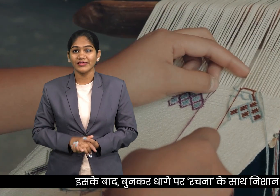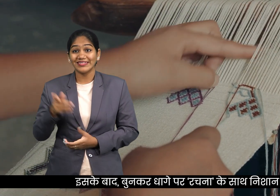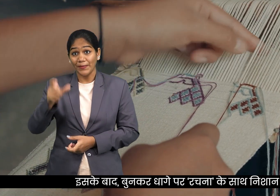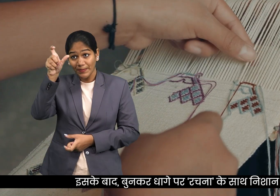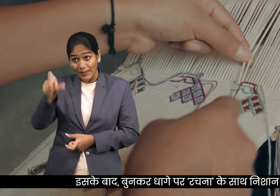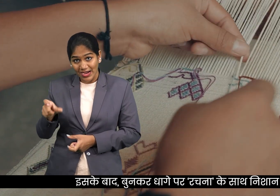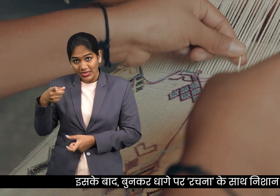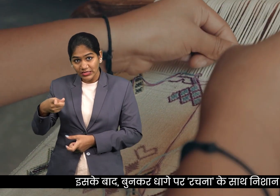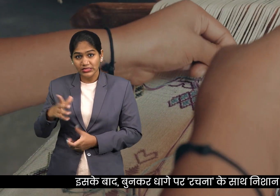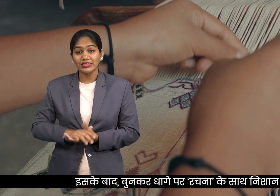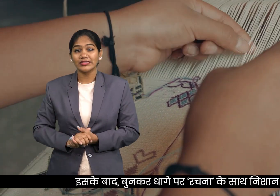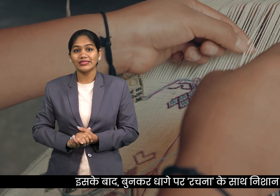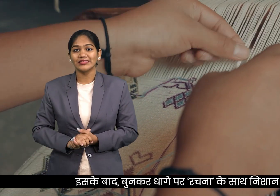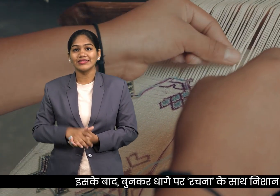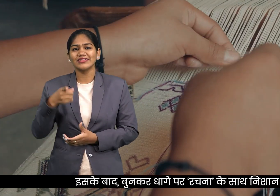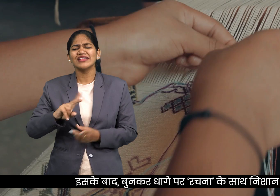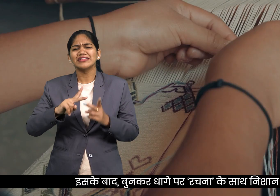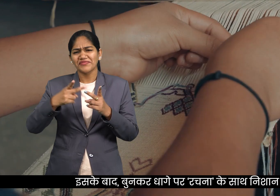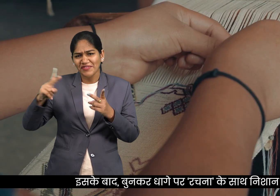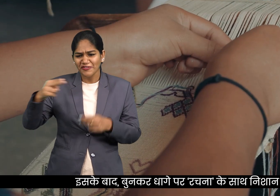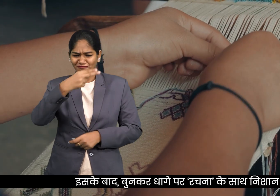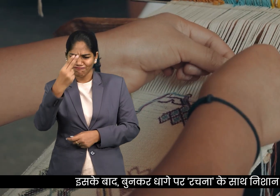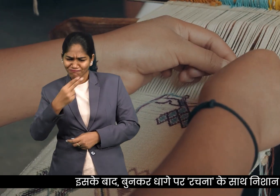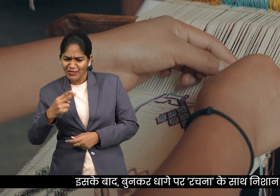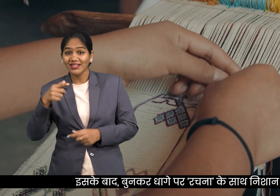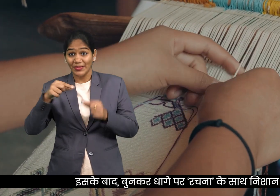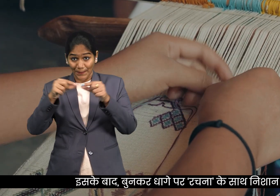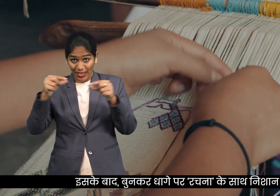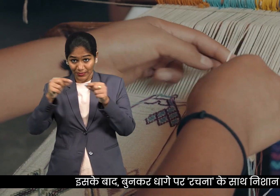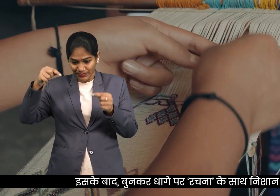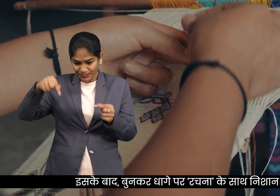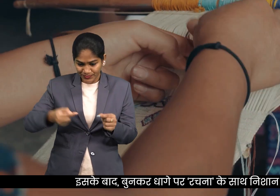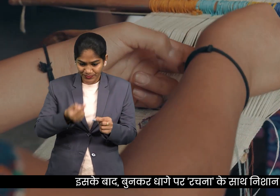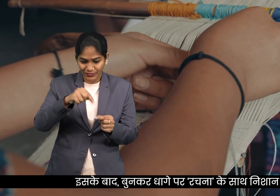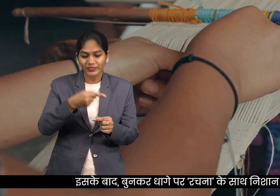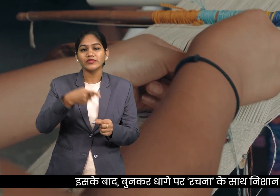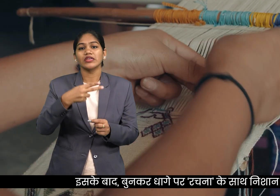इसके बाद बुनकर धागे पर रचना के साथ निशान लगाते हैं।